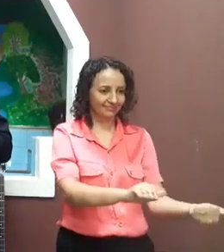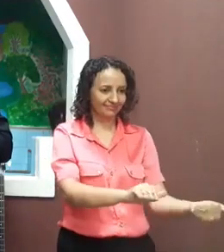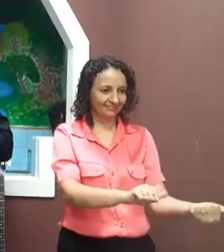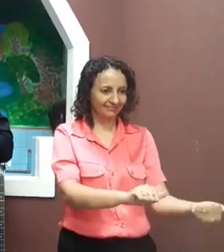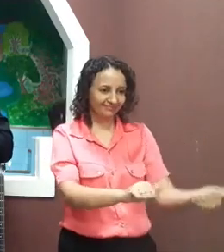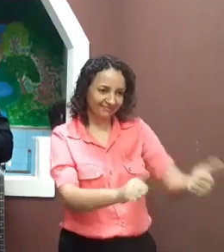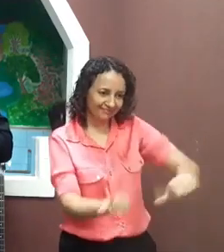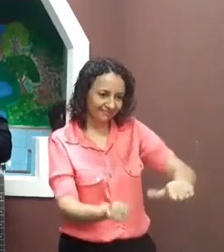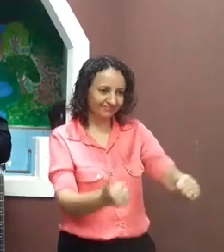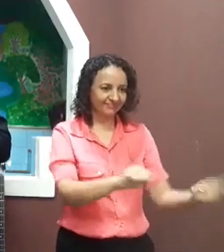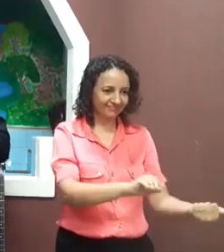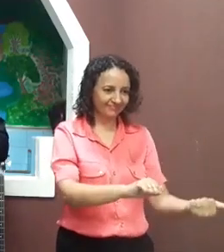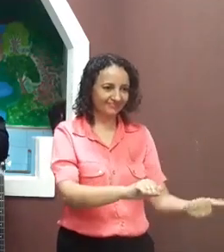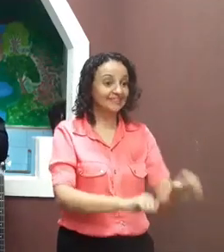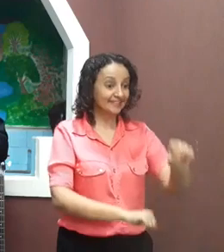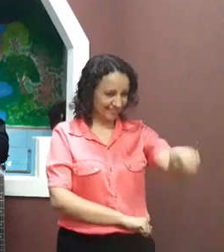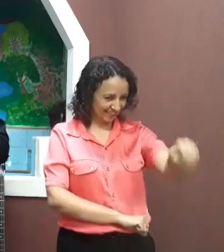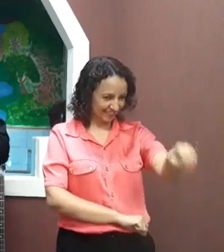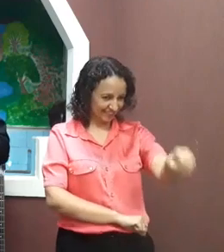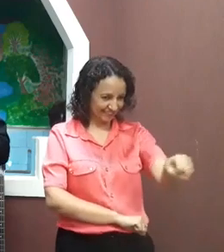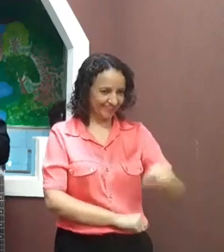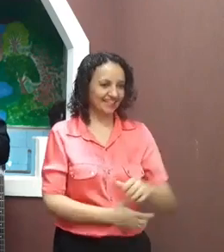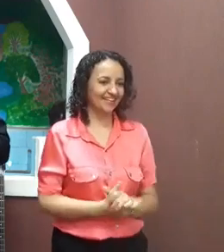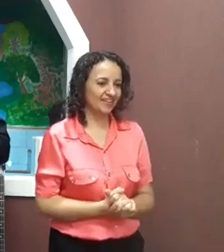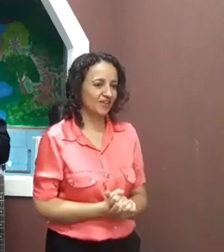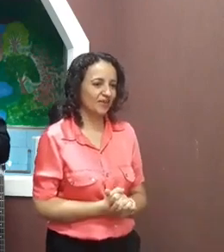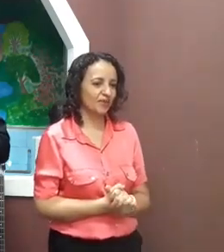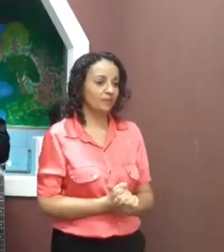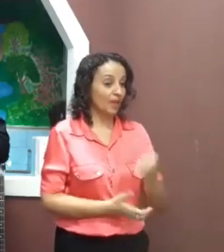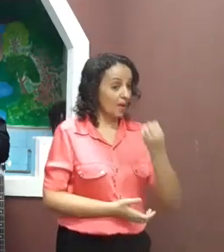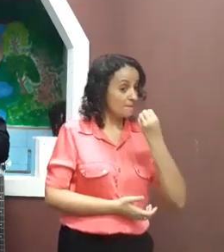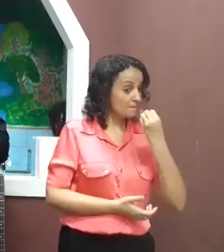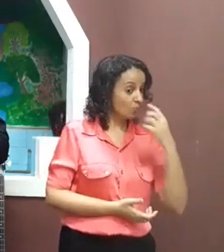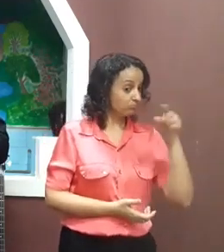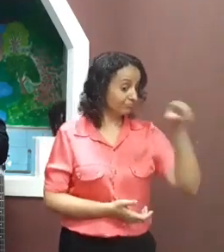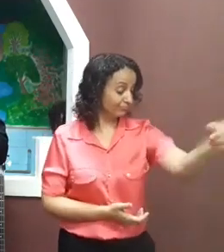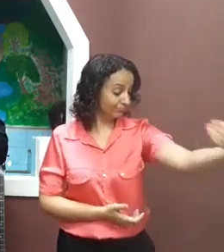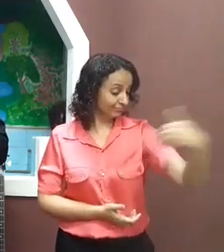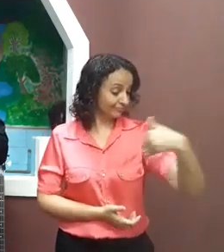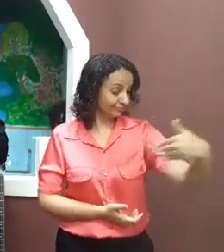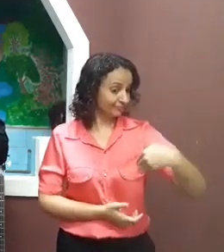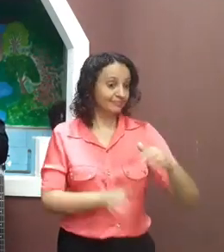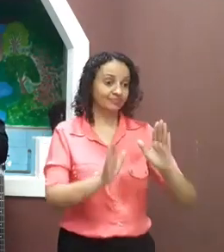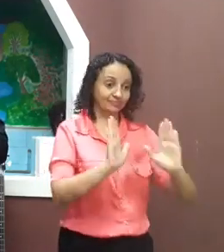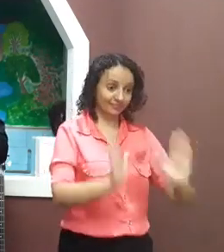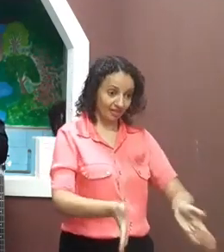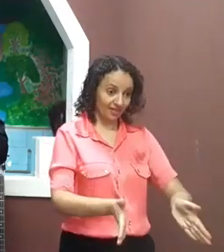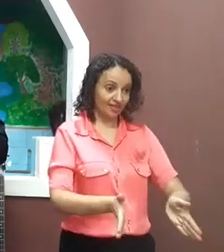É bom porque você está vindo. O que tem te segurado.